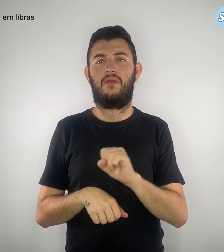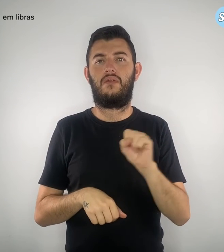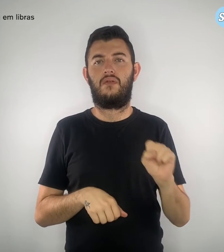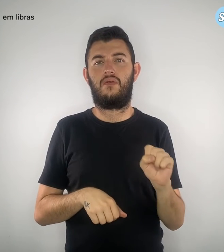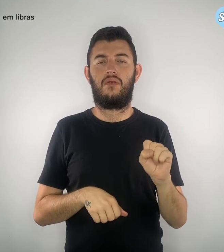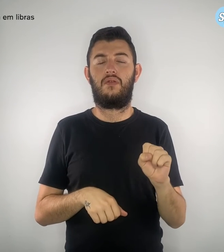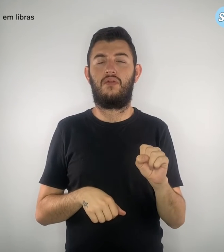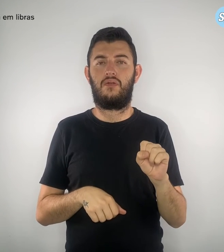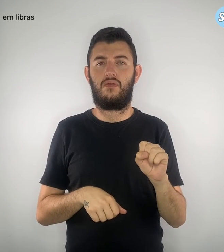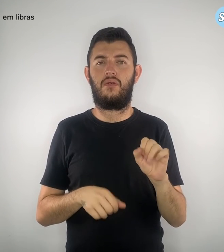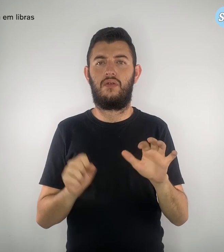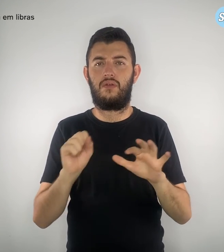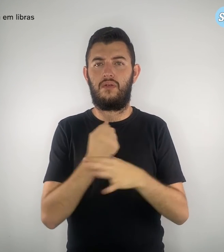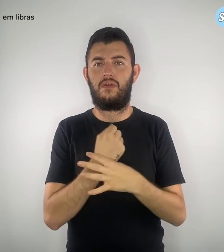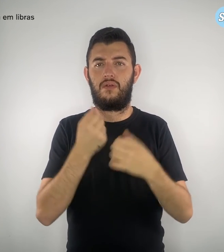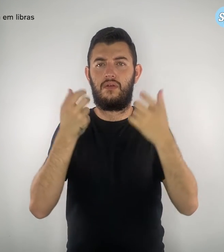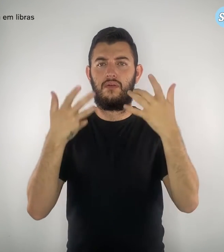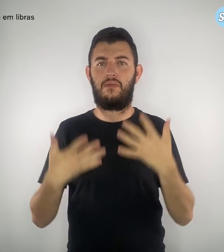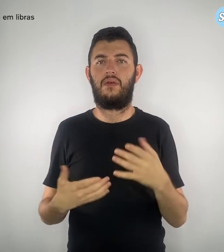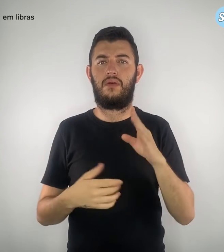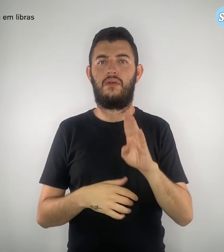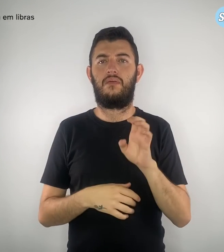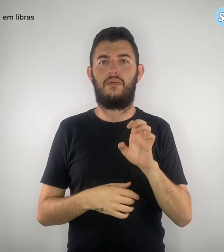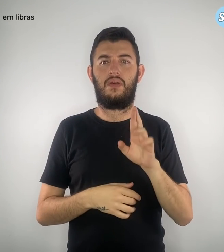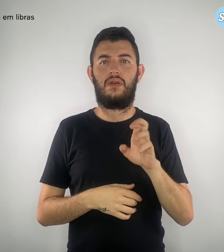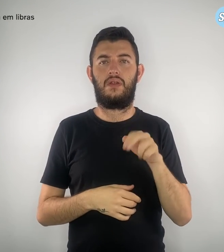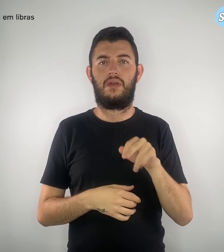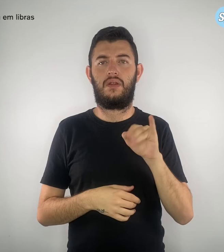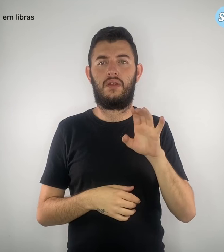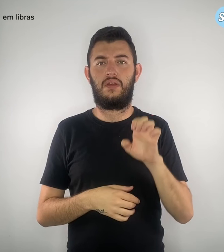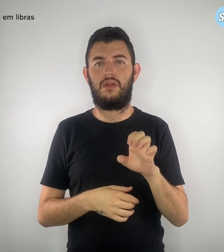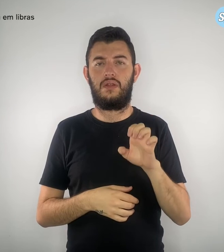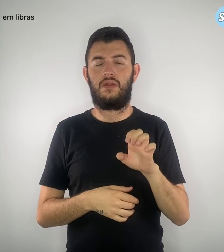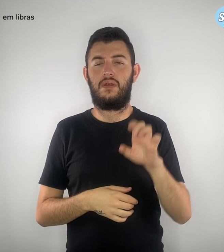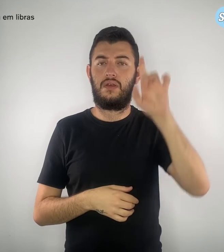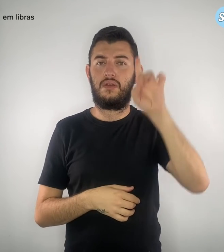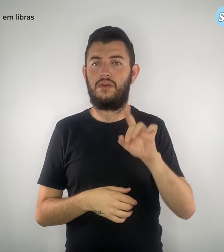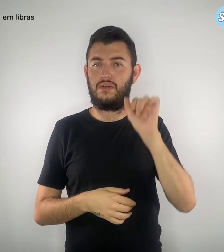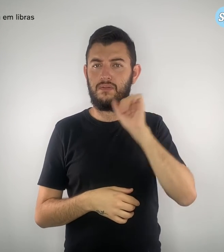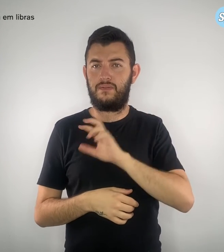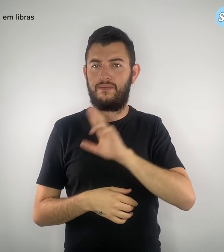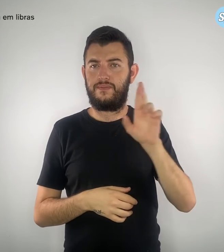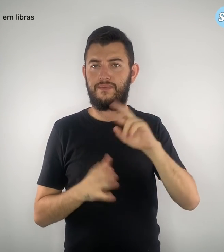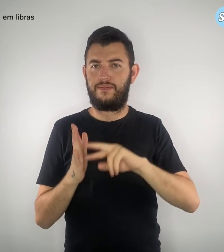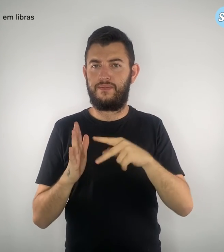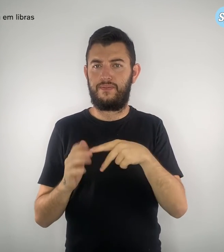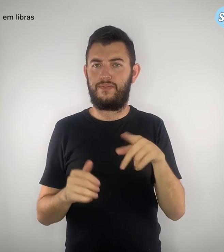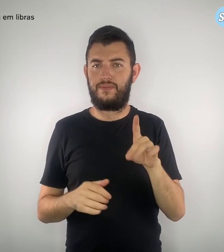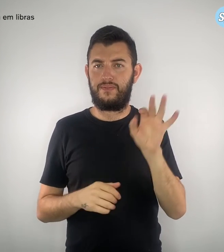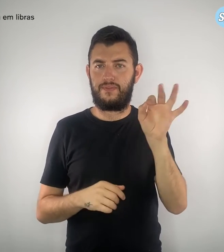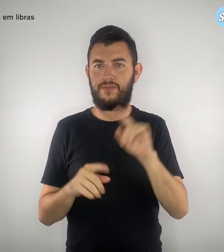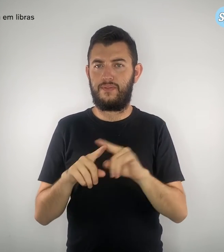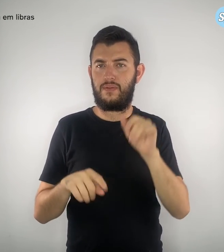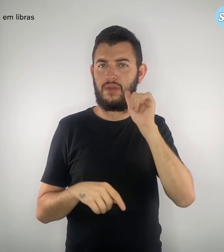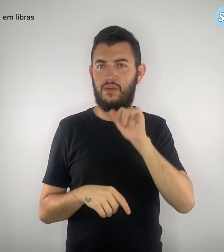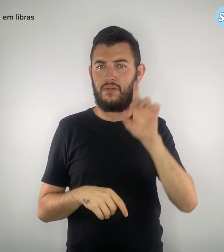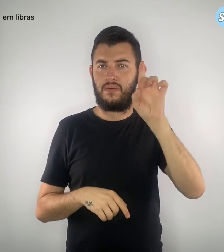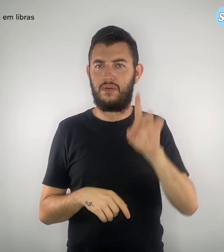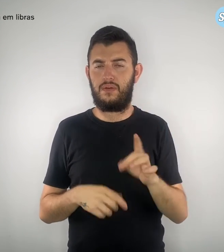1988. Alerta Berenice Dark, diretora do Simpro. A diretora diz que os estudos sobre a PEC